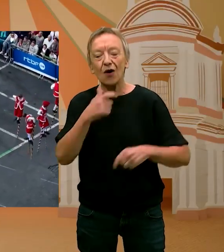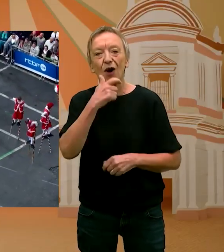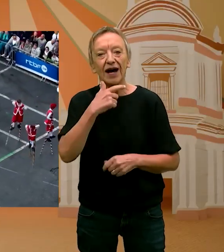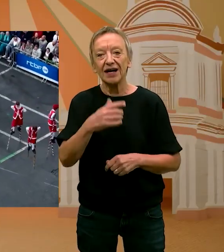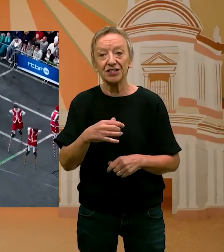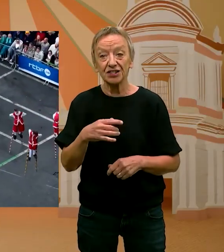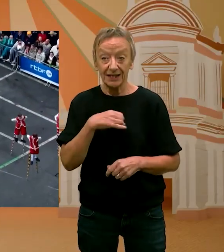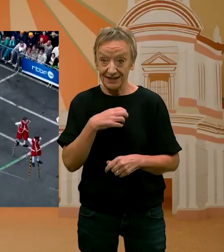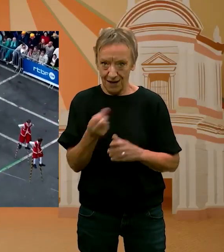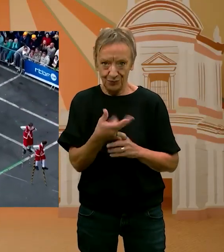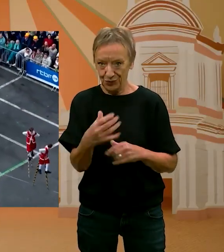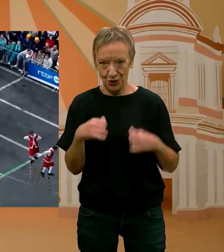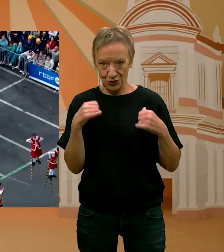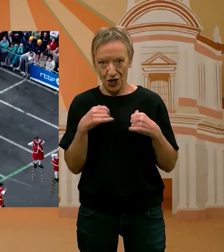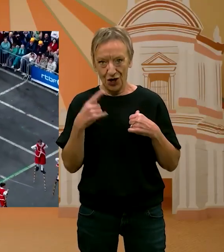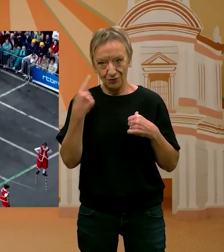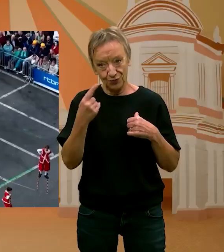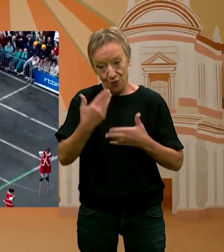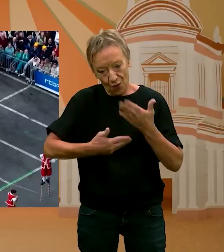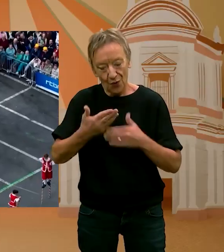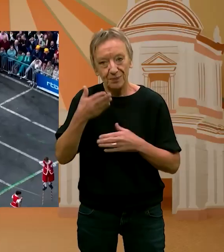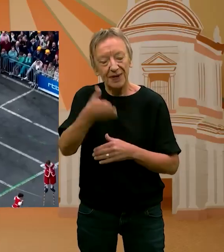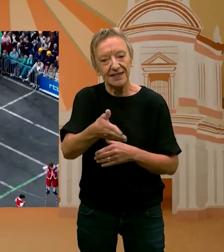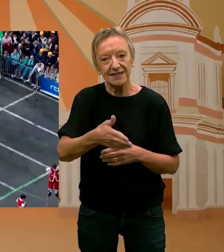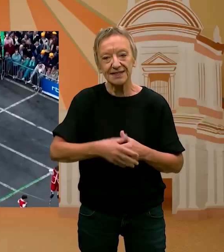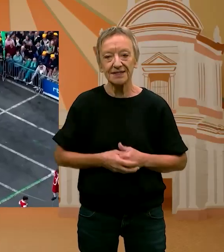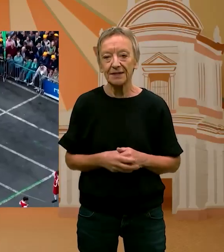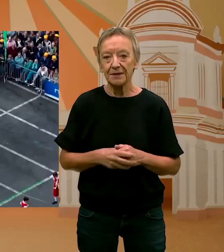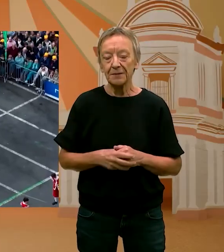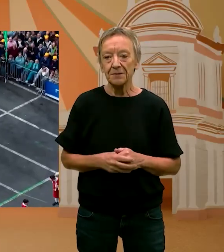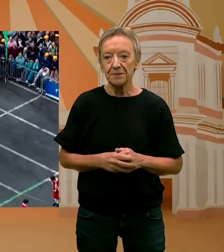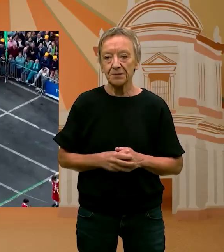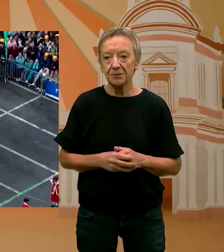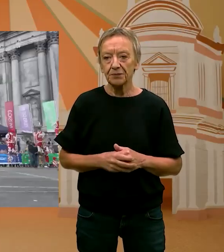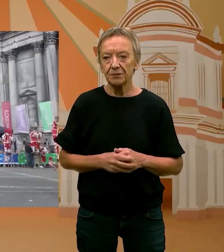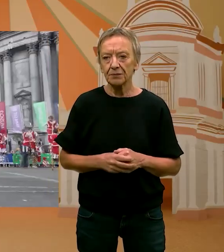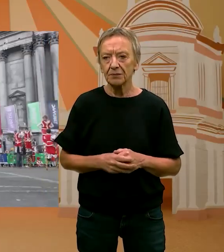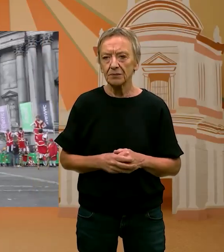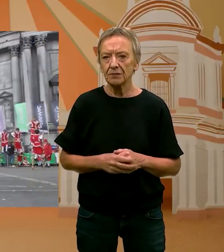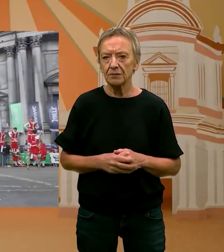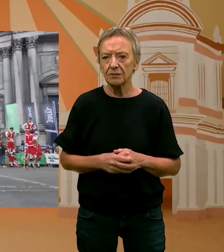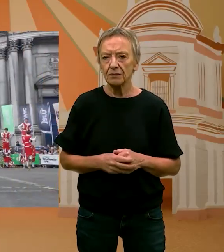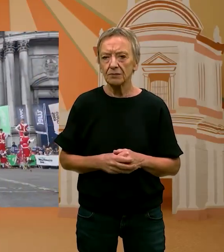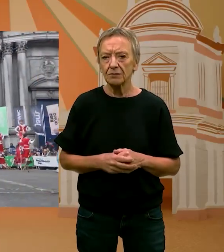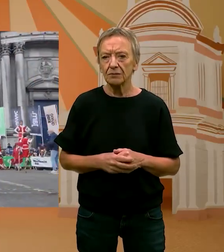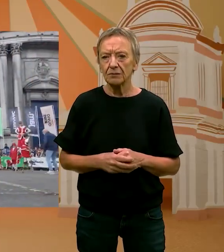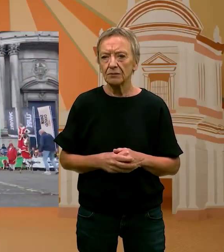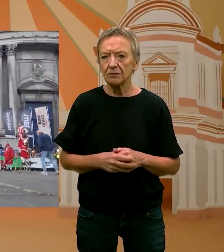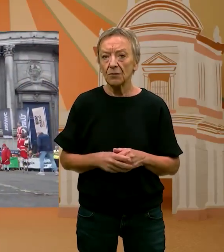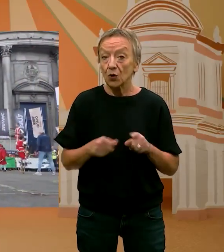de champions entre des décennies différentes. Et puis alors il y a aussi Grégory Ancio. Greg, j'ai failli vous oublier, vous êtes au bord de